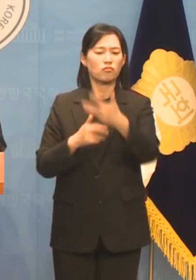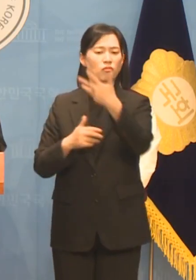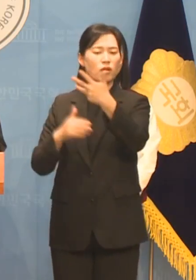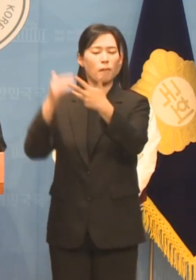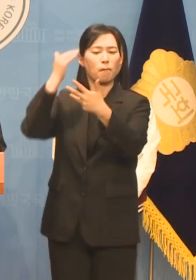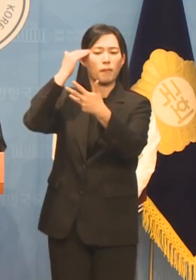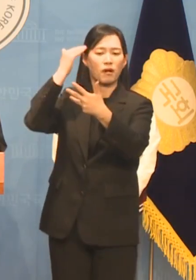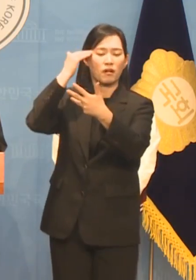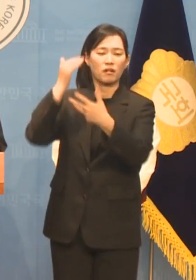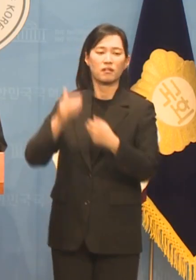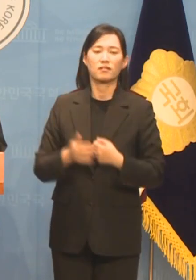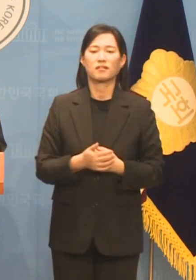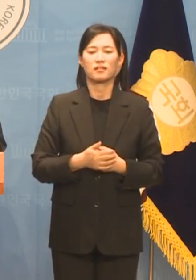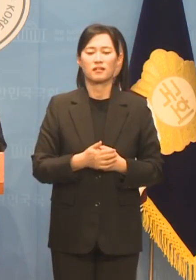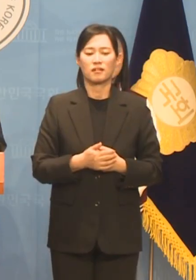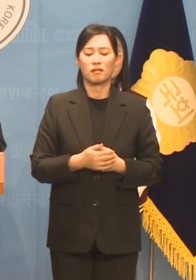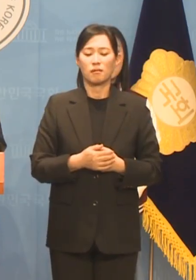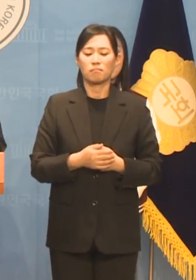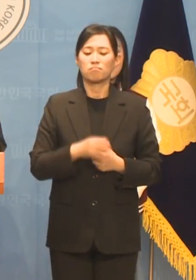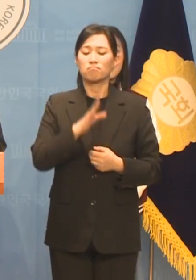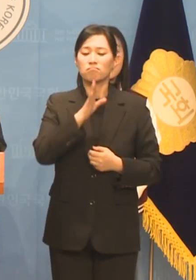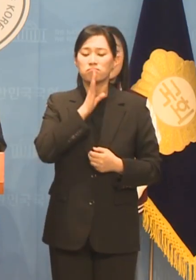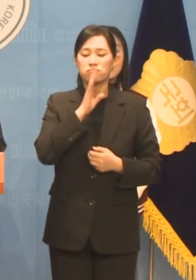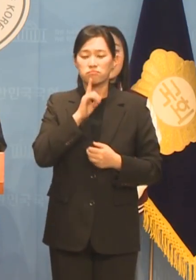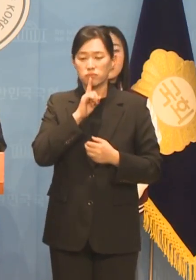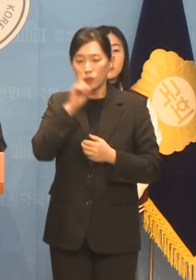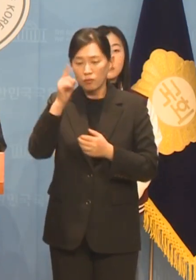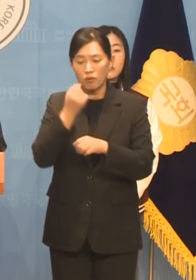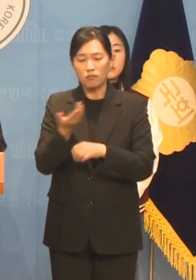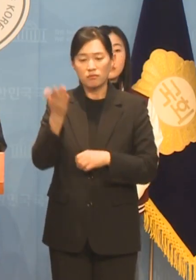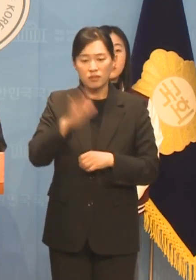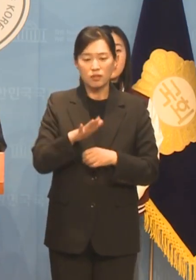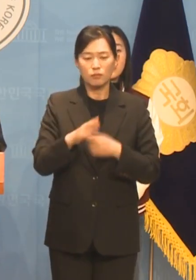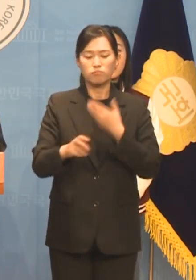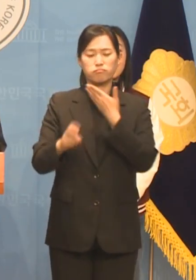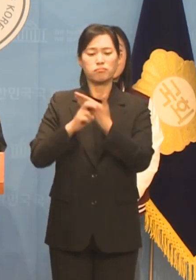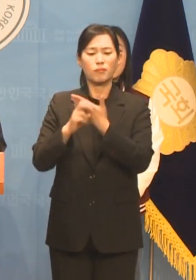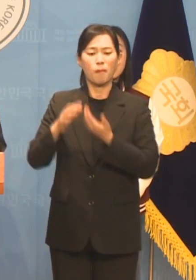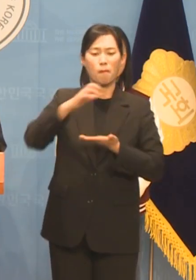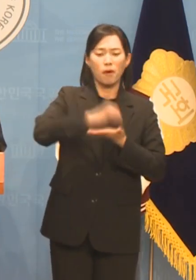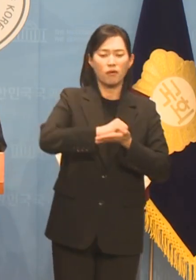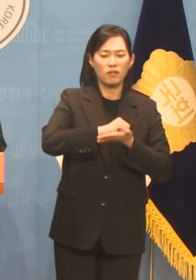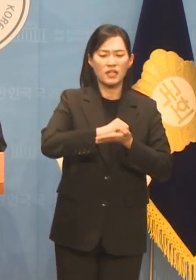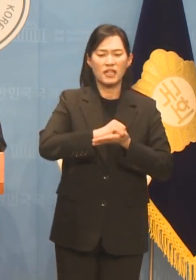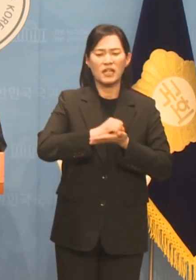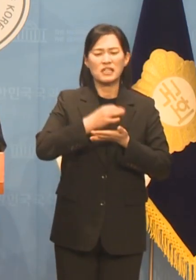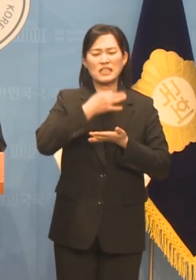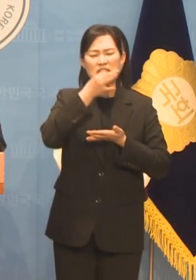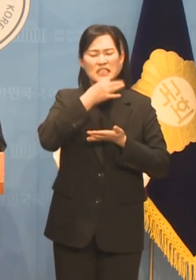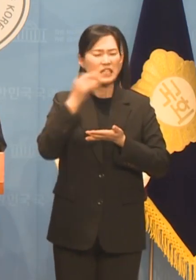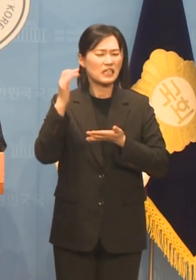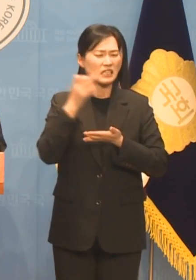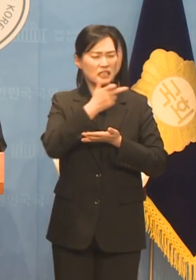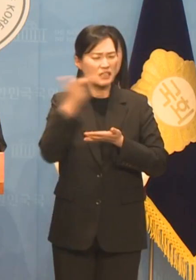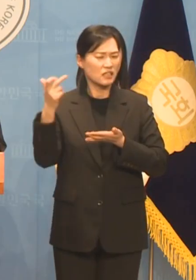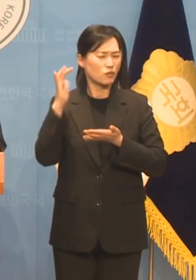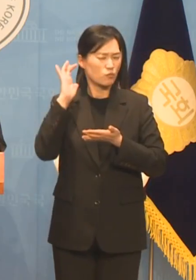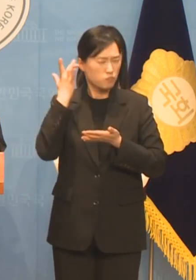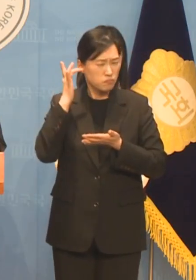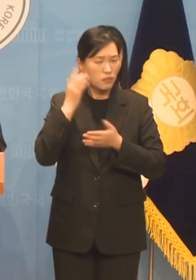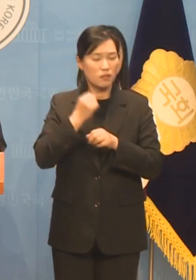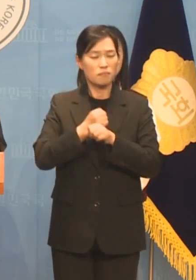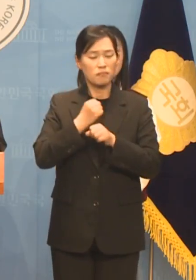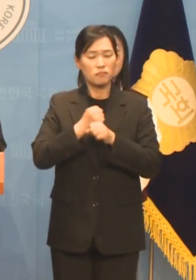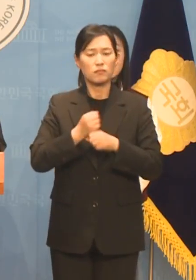방해하였습니다. 정당하게 신고한 집회 장소를 불법 점거하였고 확성기와 스피커를 이용하여 큰 소음을